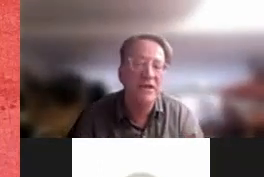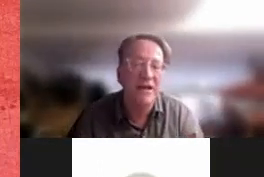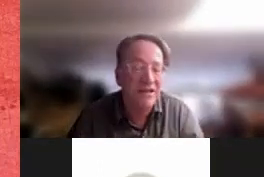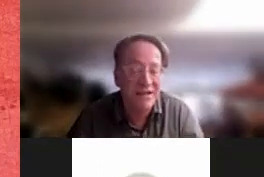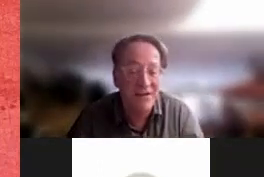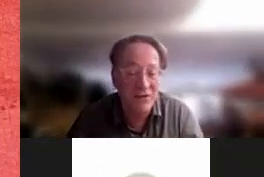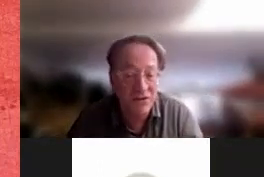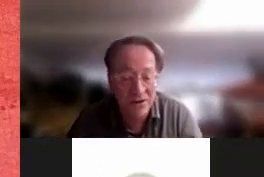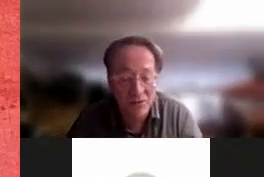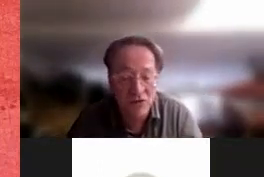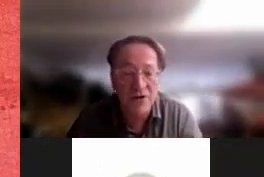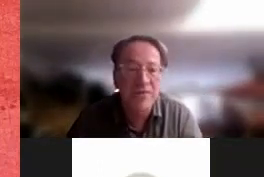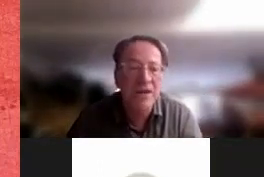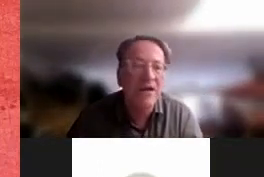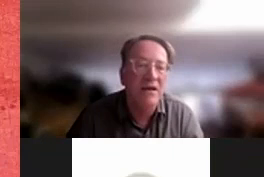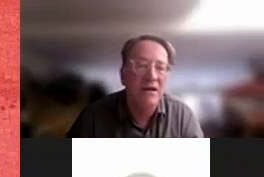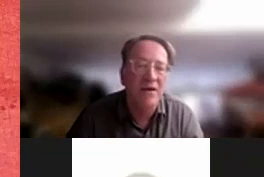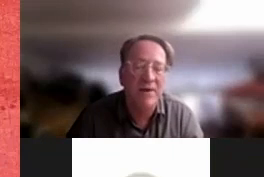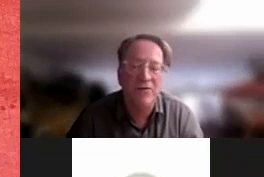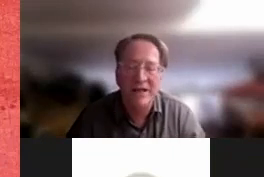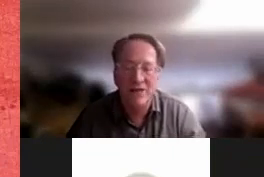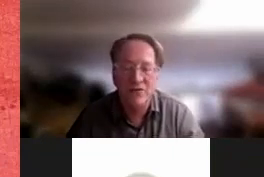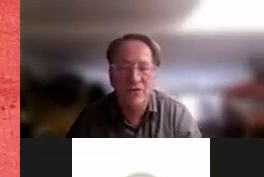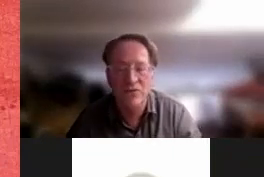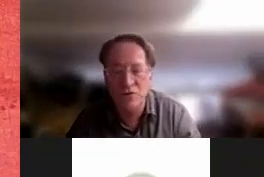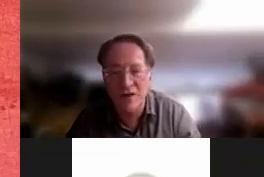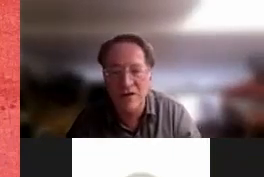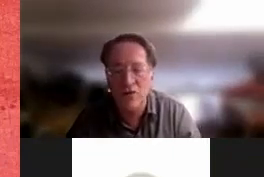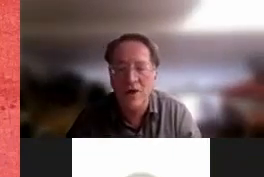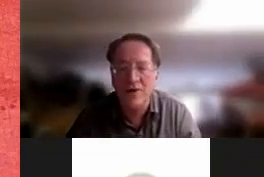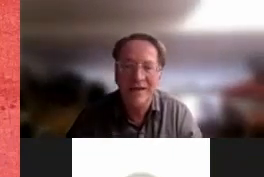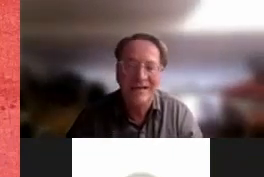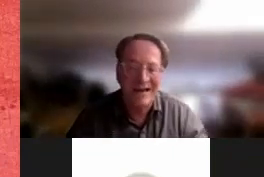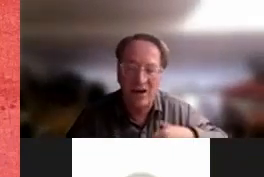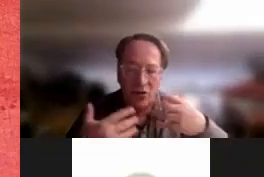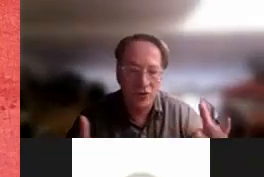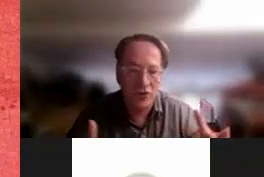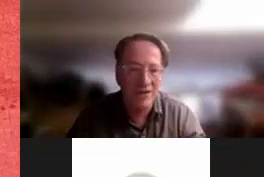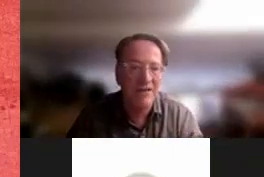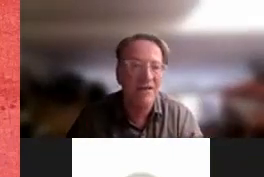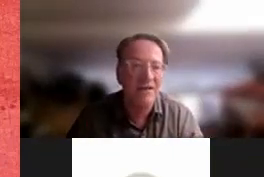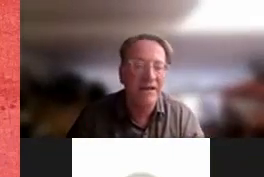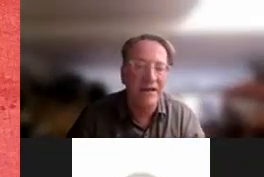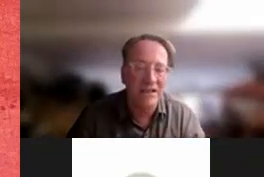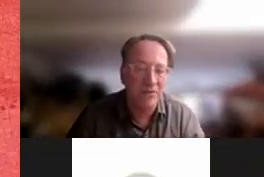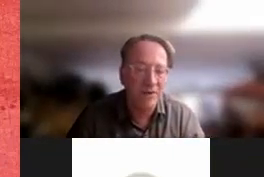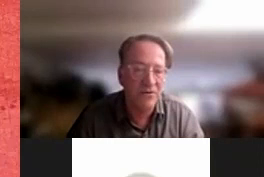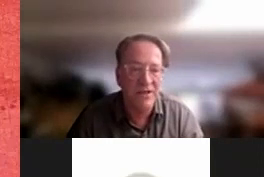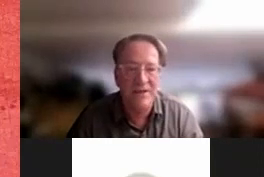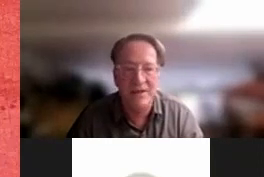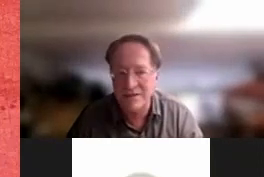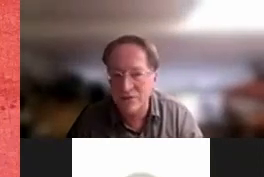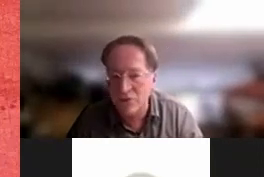años, casi desde la fundación del museo, pero en el año 2009 se renovó totalmente. En este